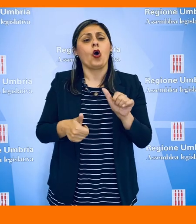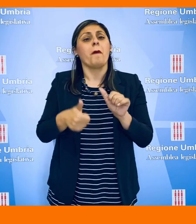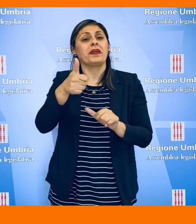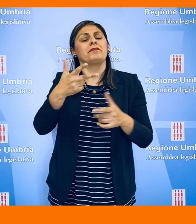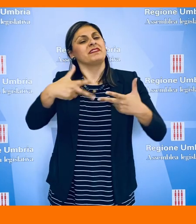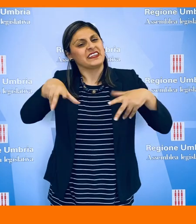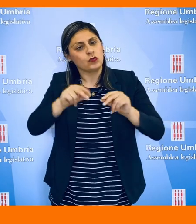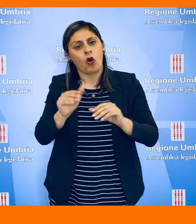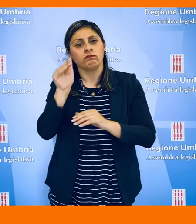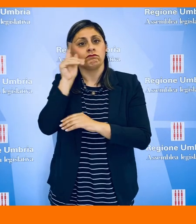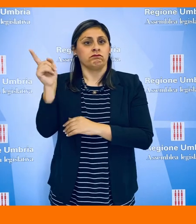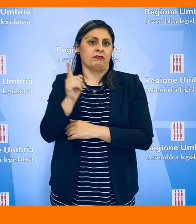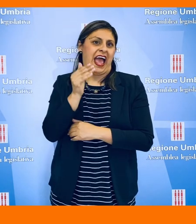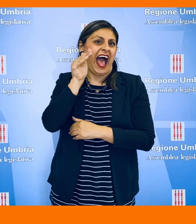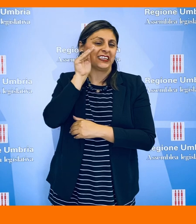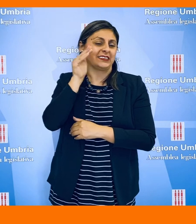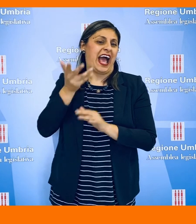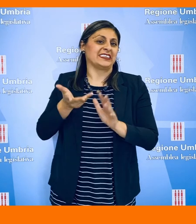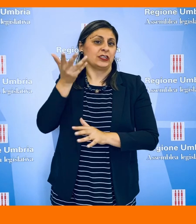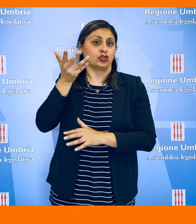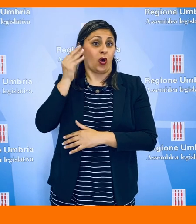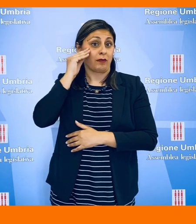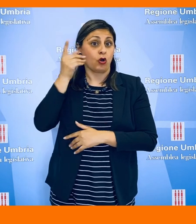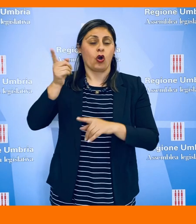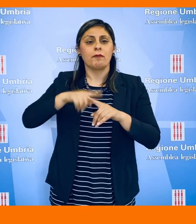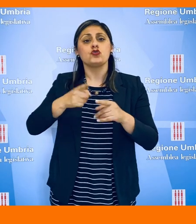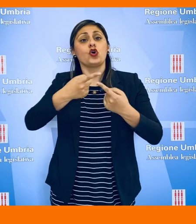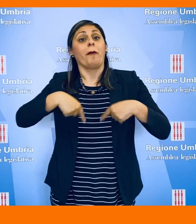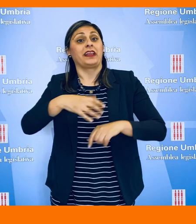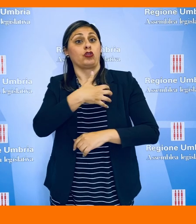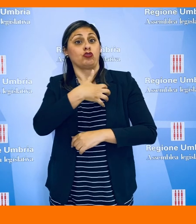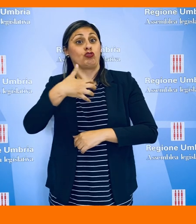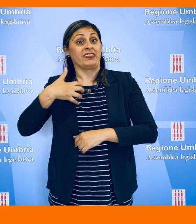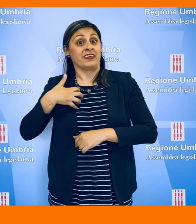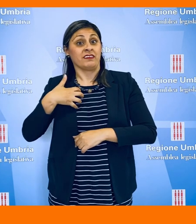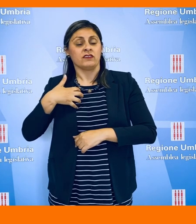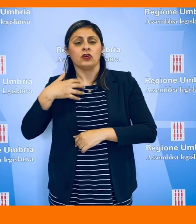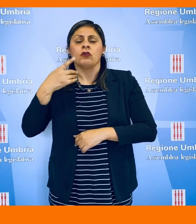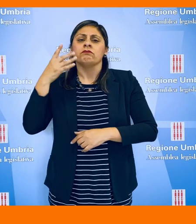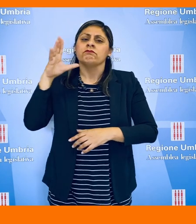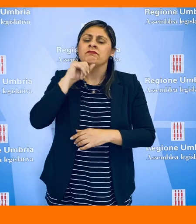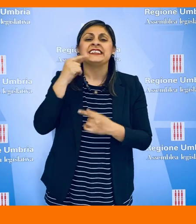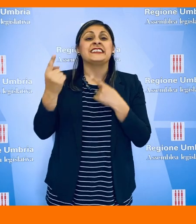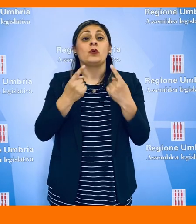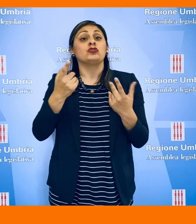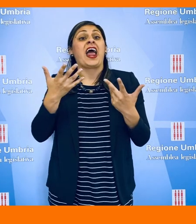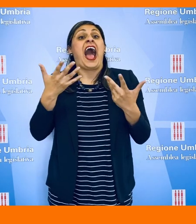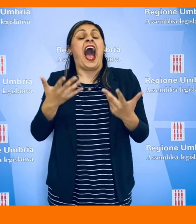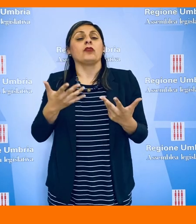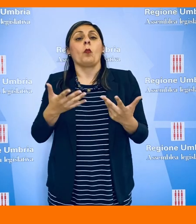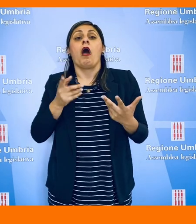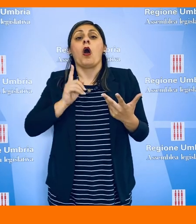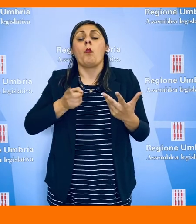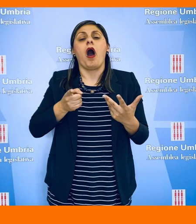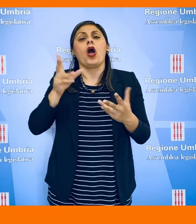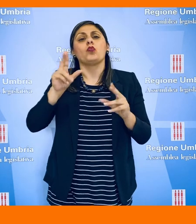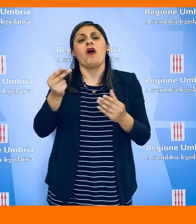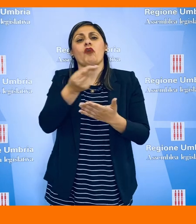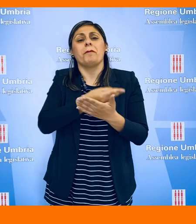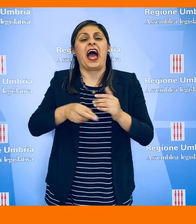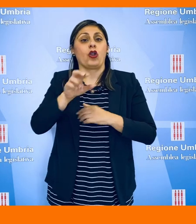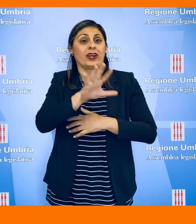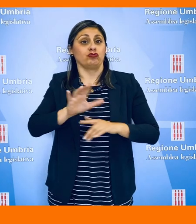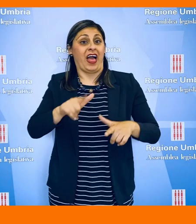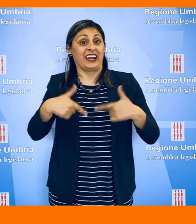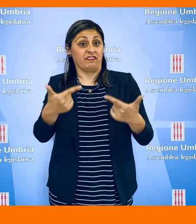aver ascoltato nuovamente l'assessore Morroni e il comitato scientifico rispetto allo stato dell'arte del nuovo piano regionale dei